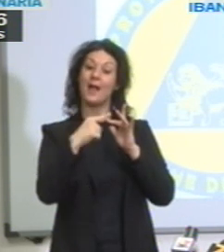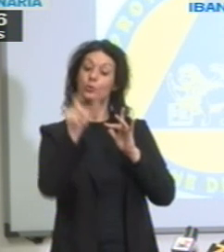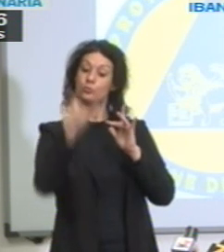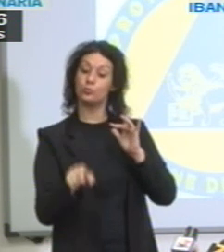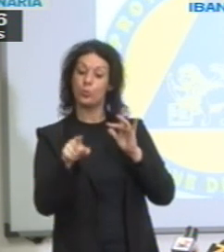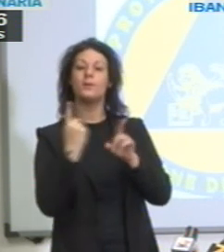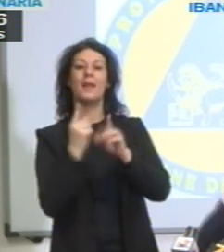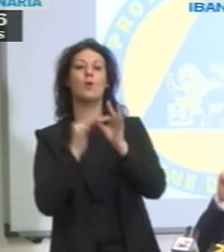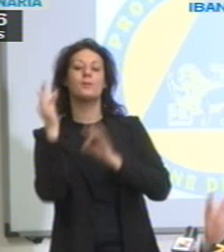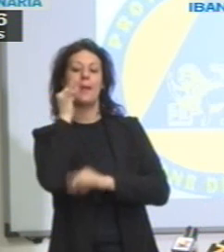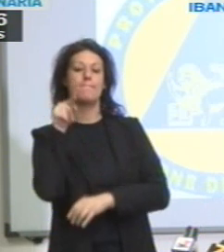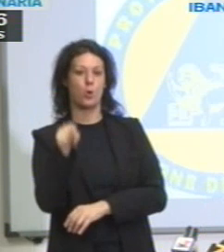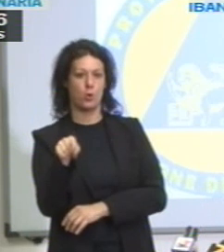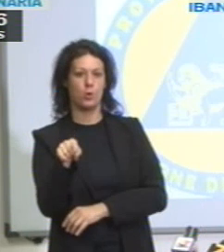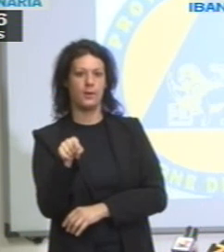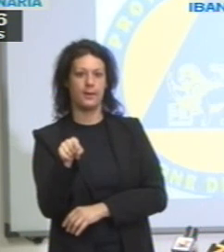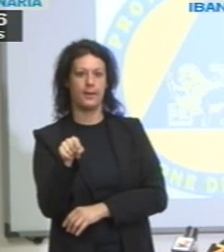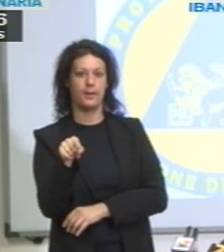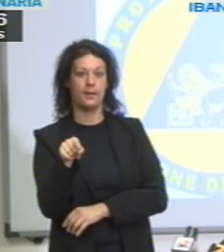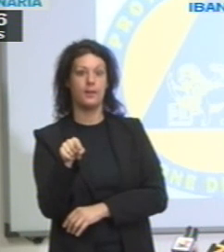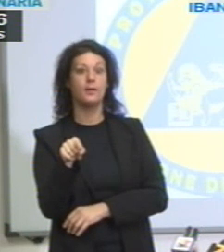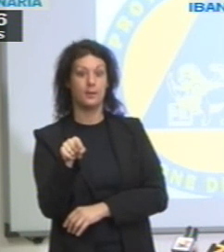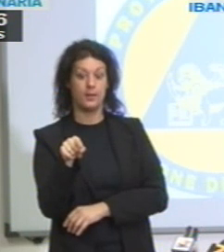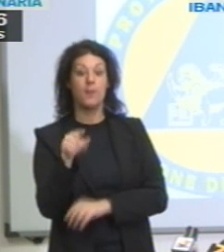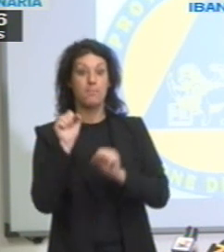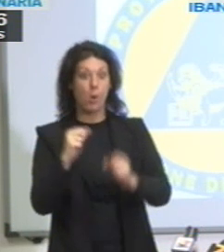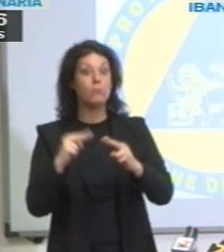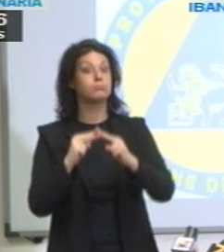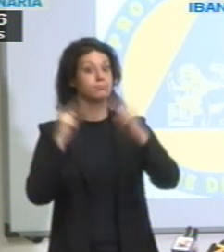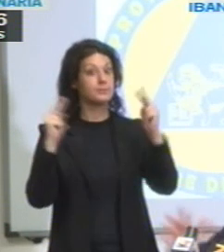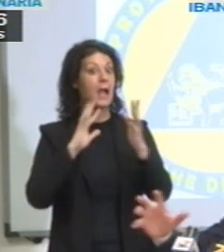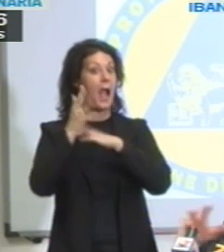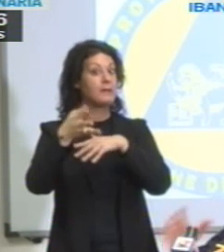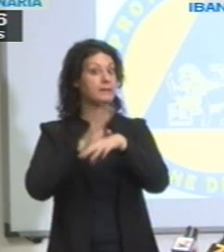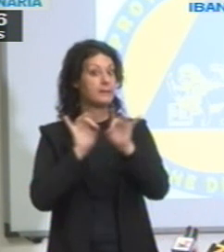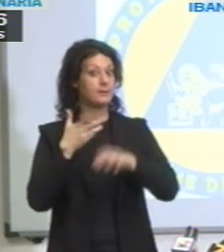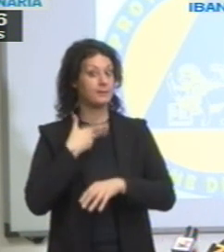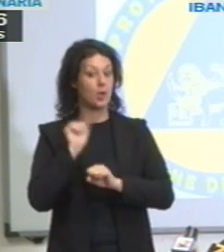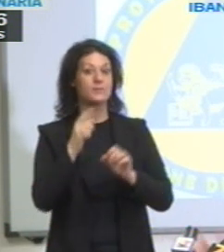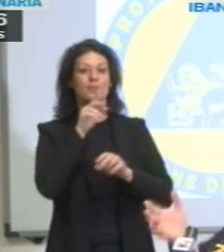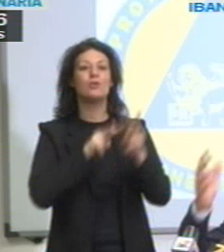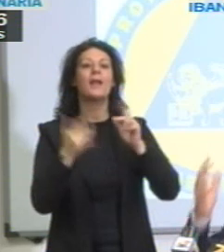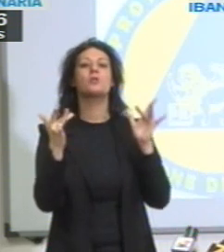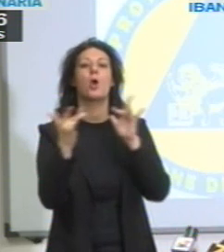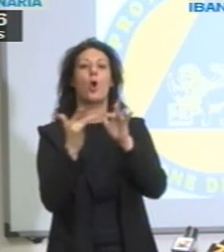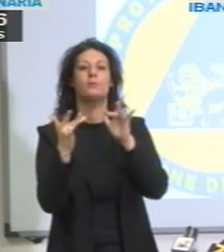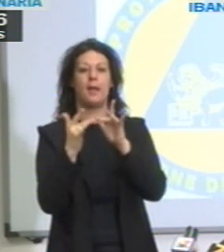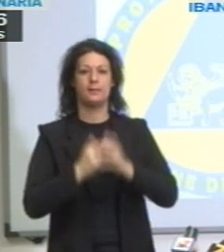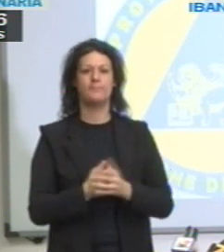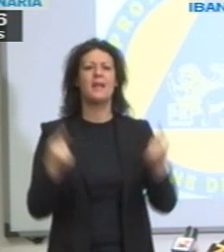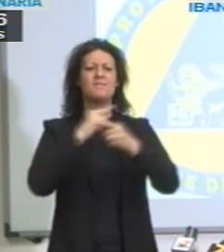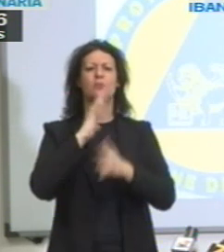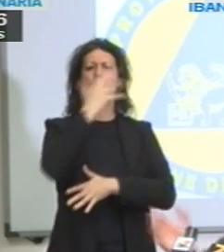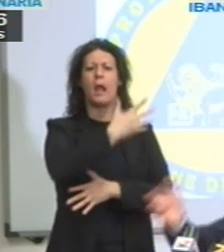una comunità che potenzialmente può essere positiva, e quindi infatti li trovi. Altri vanno a fare, che so, il tamponamento di